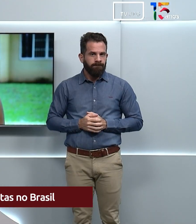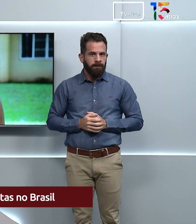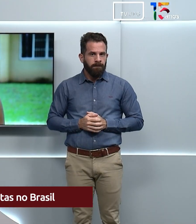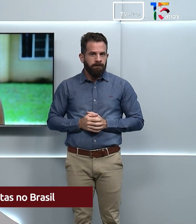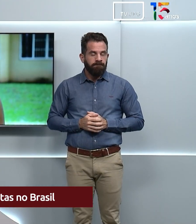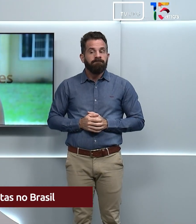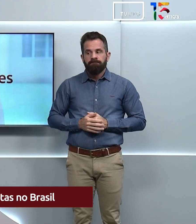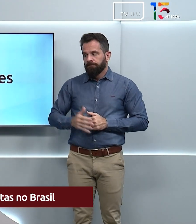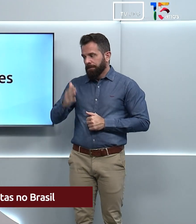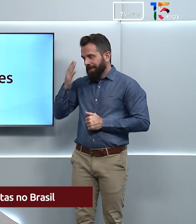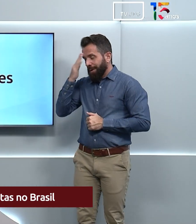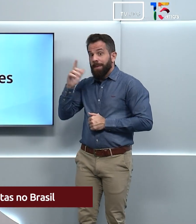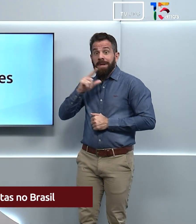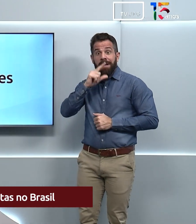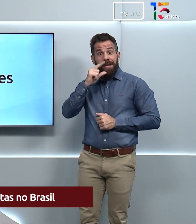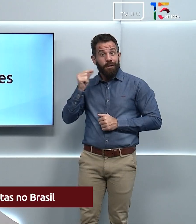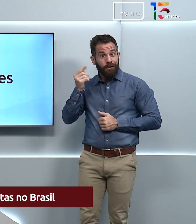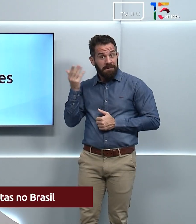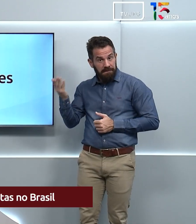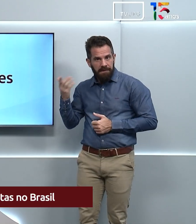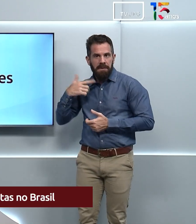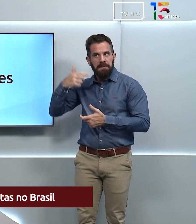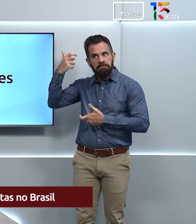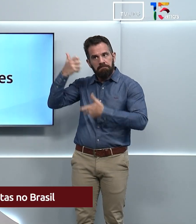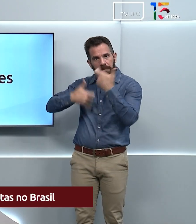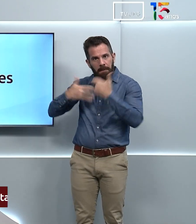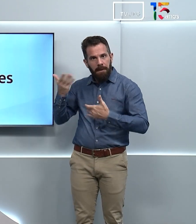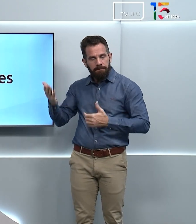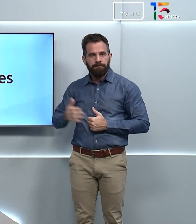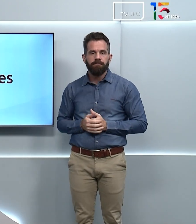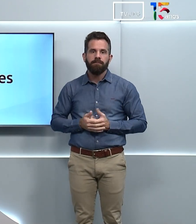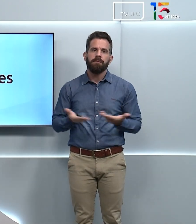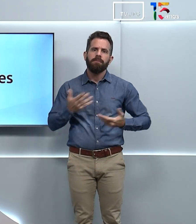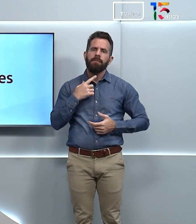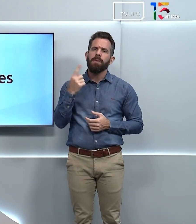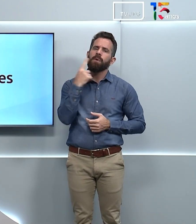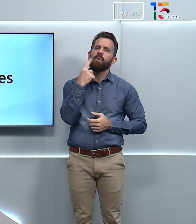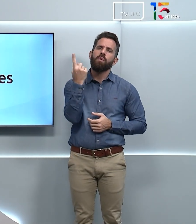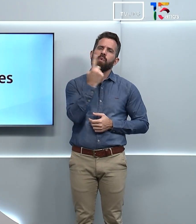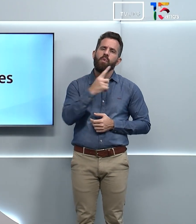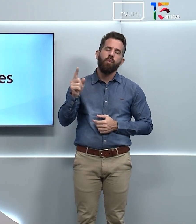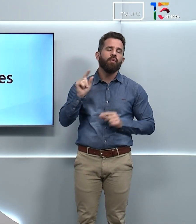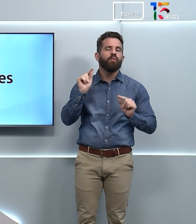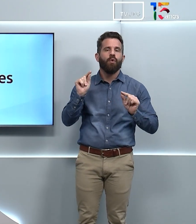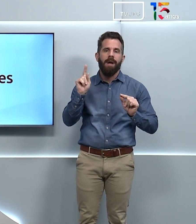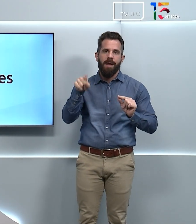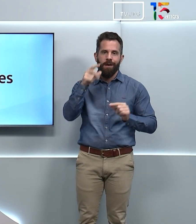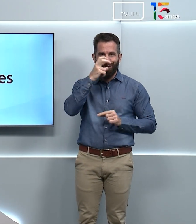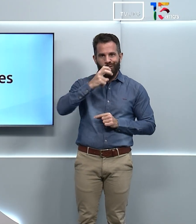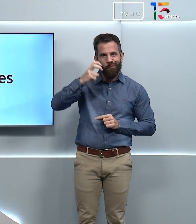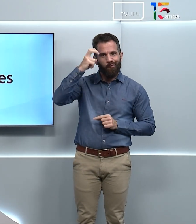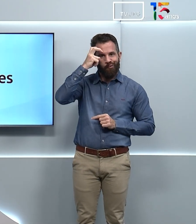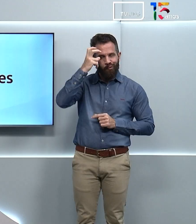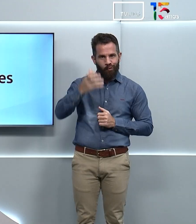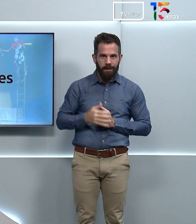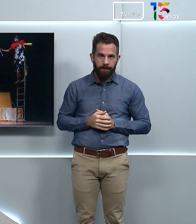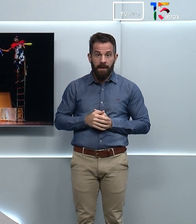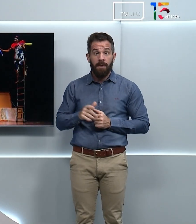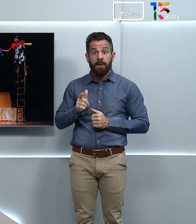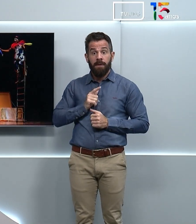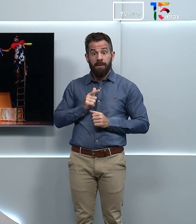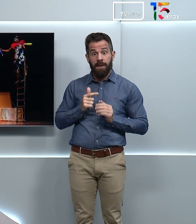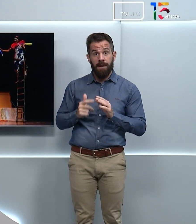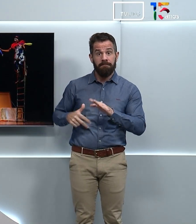A gente agradece a Janaína pelas informações e agora finaliza o programa falando de cultura. O espetáculo Cartas